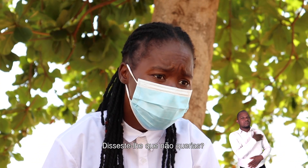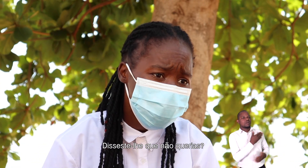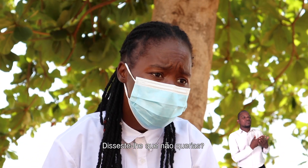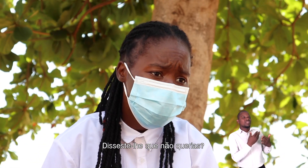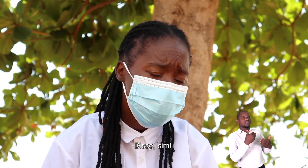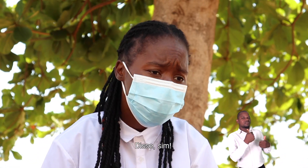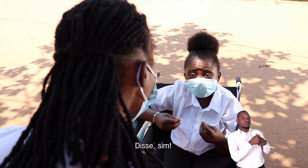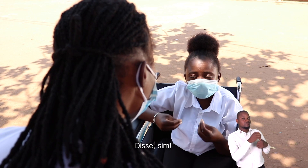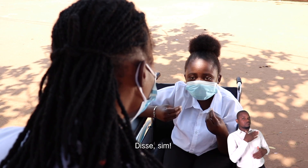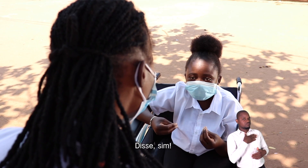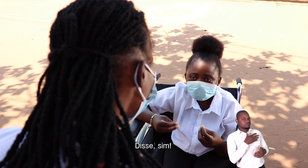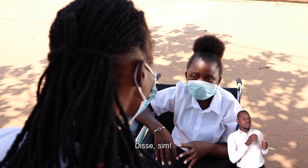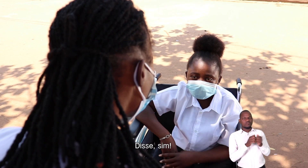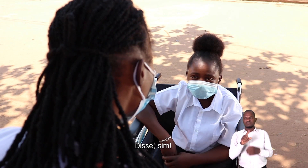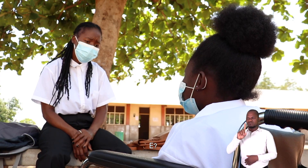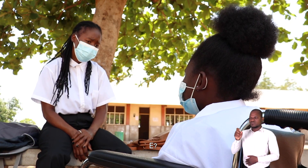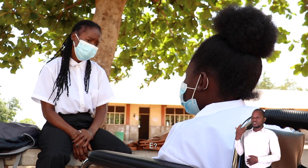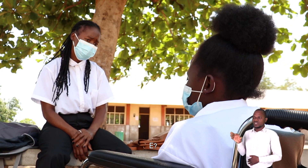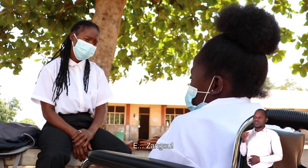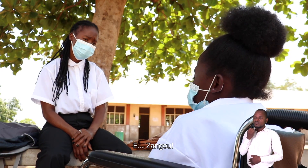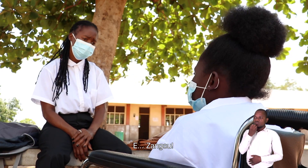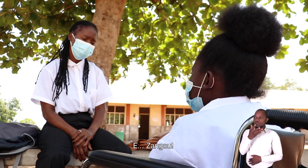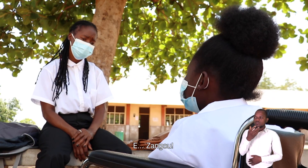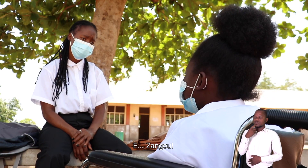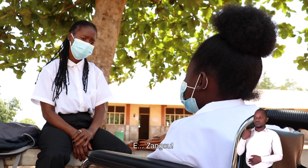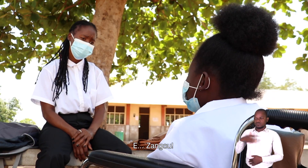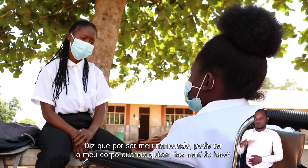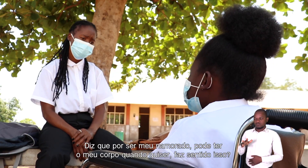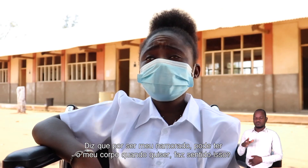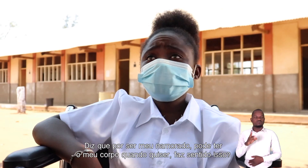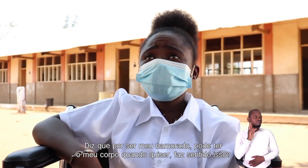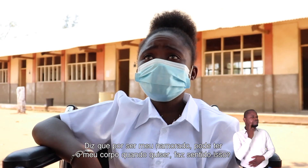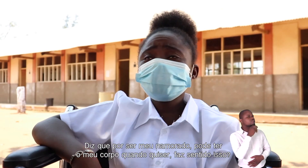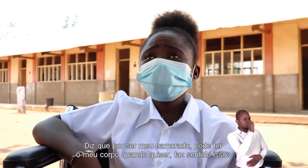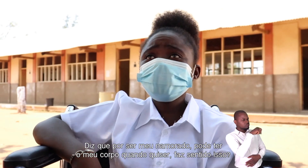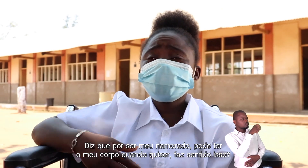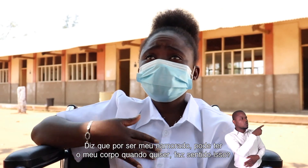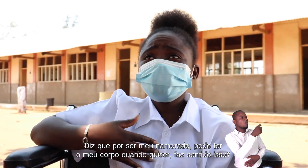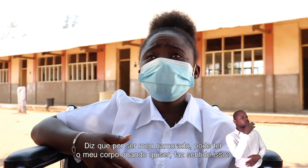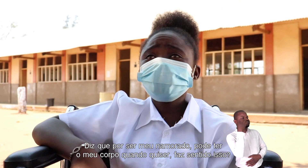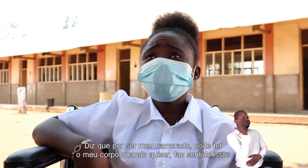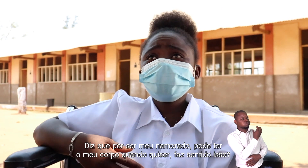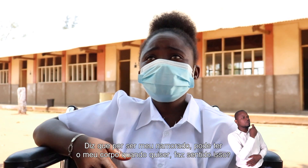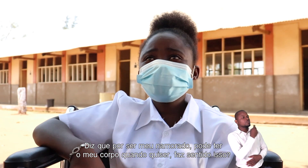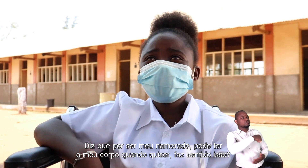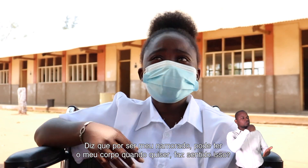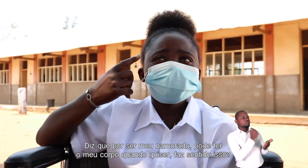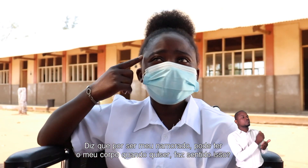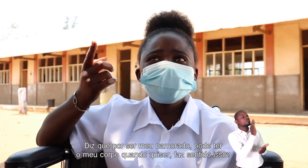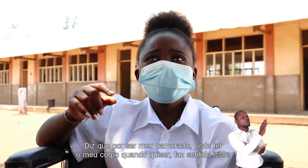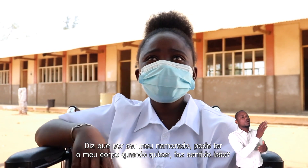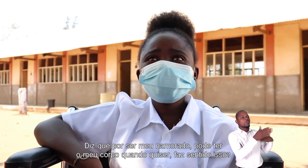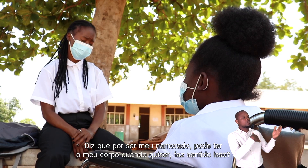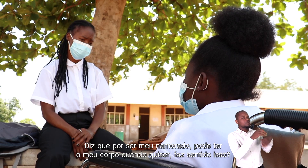não querias? Disse sim. E? Zangou. Diz que por ser meu namorado pode ter o meu corpo quando quiser, mas